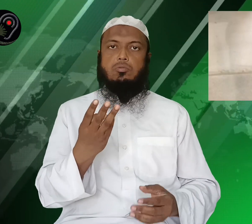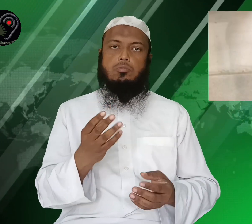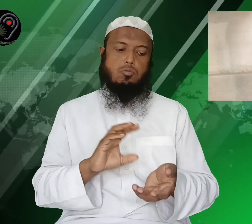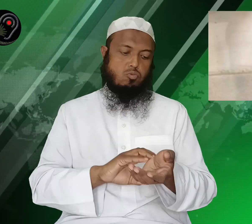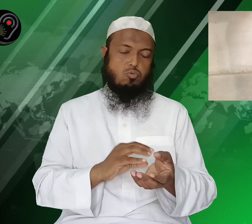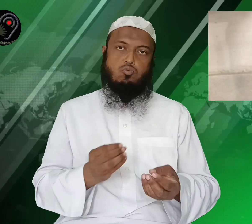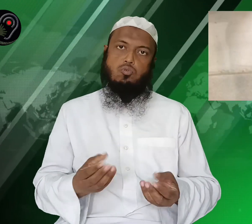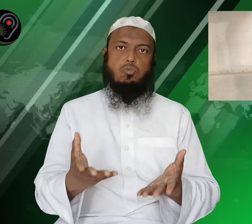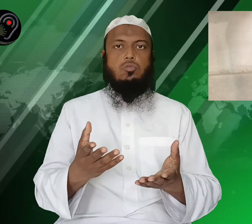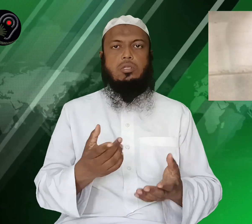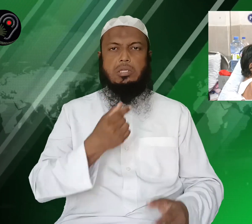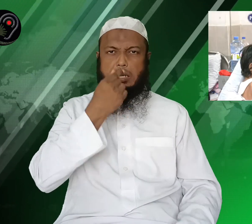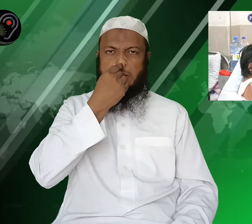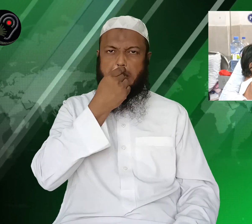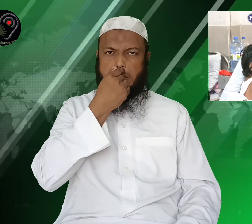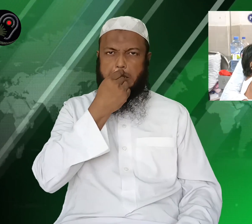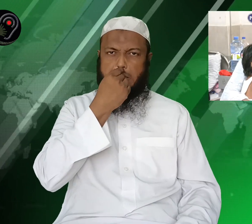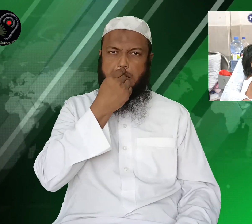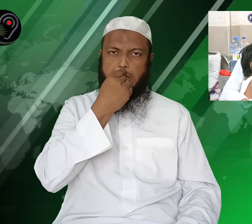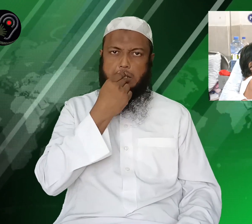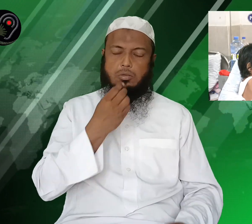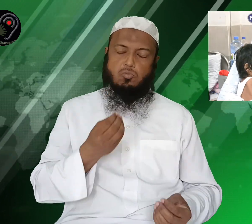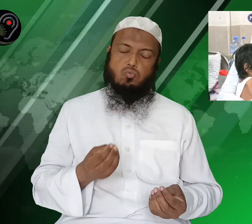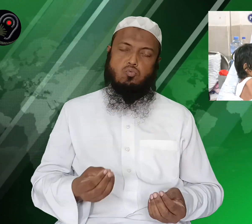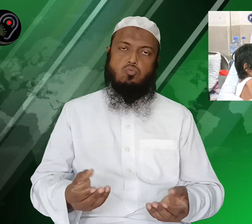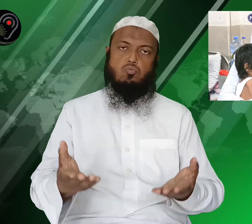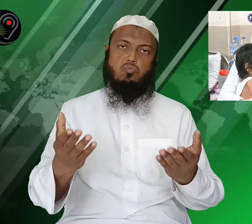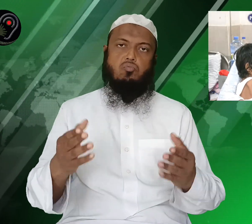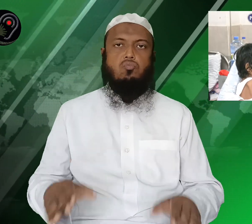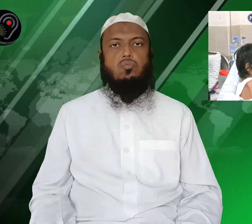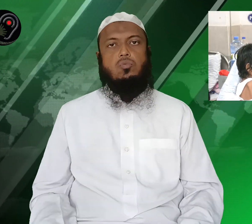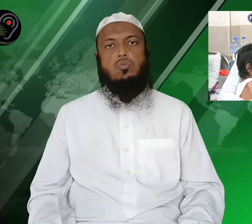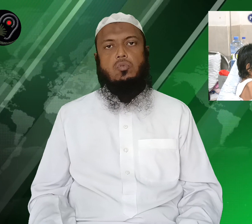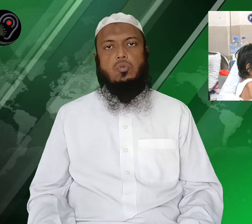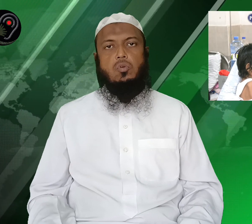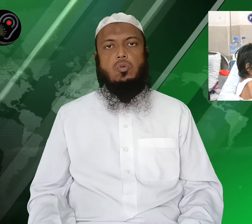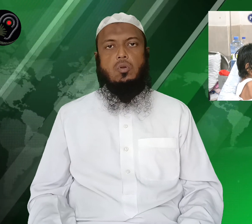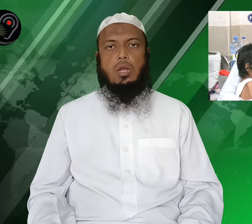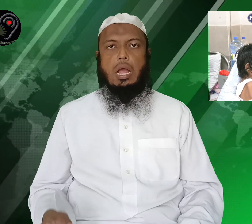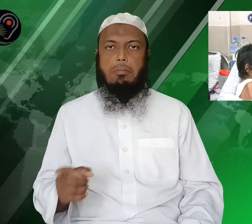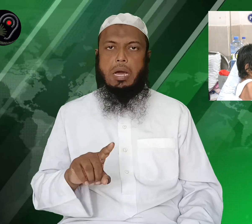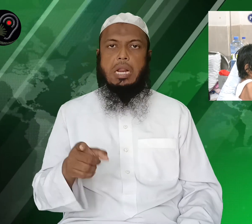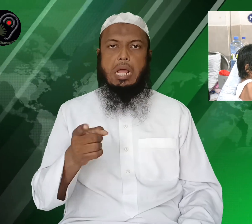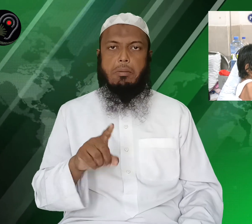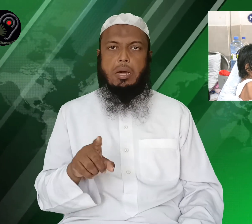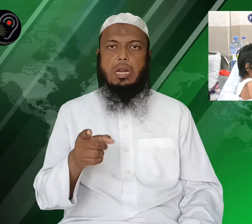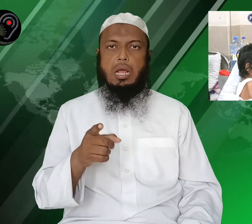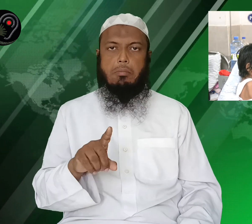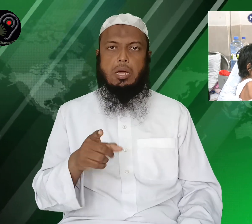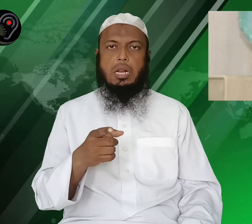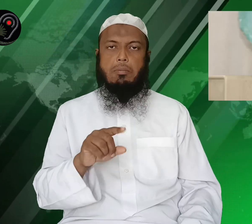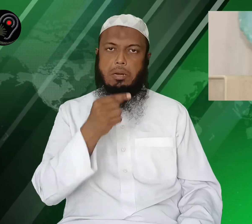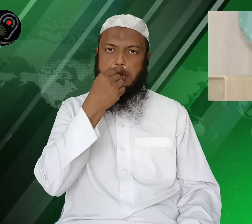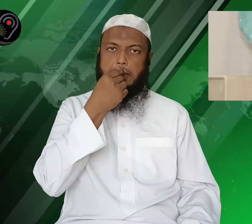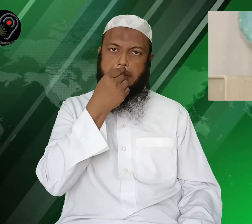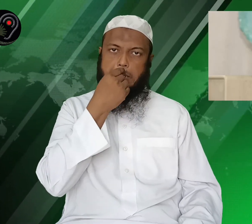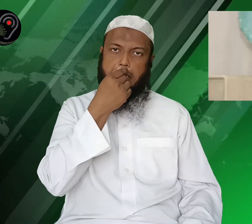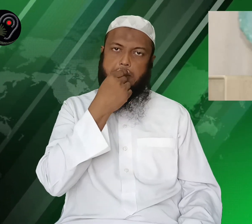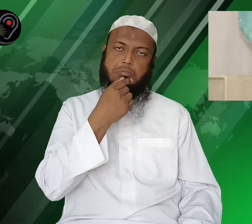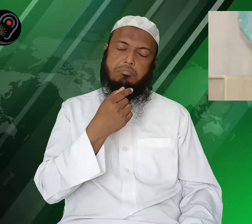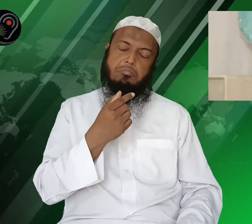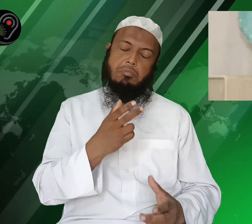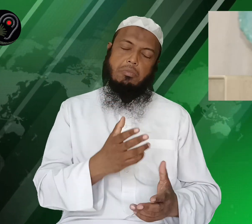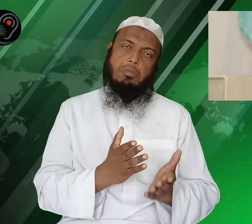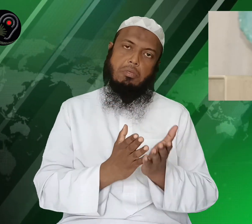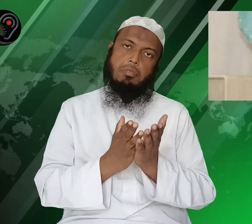ভালো, তারপর আবারও ঠান্ডা। ও গরম একদমই নিতে পারে না। গরমে ও ঠান্ডা, কাশি, নিউমোনিয়া পর্যায়ে চলে গেছে।